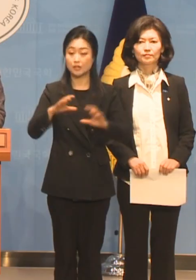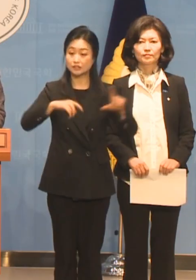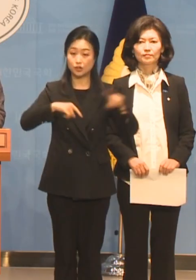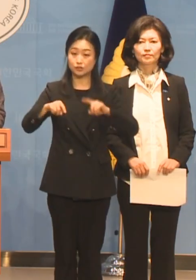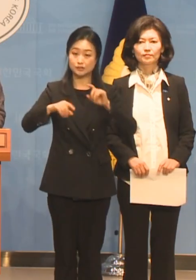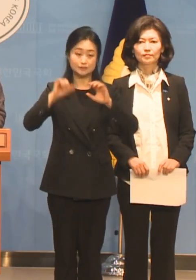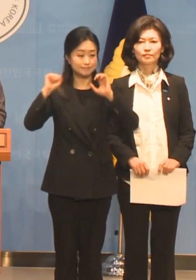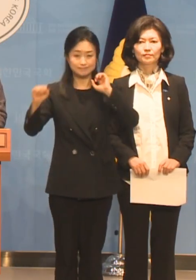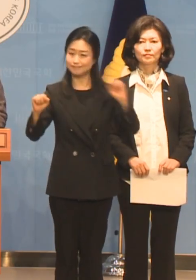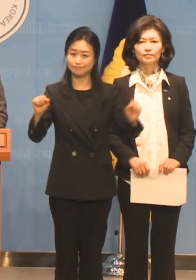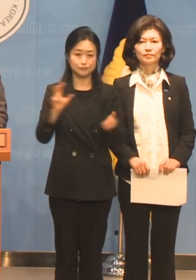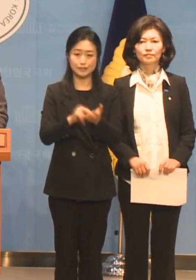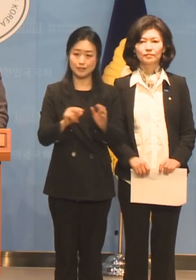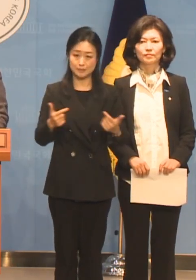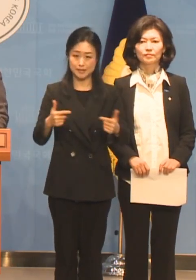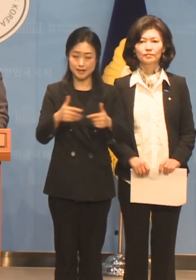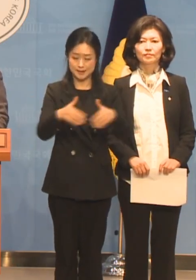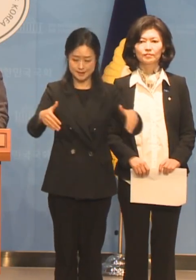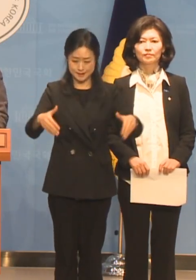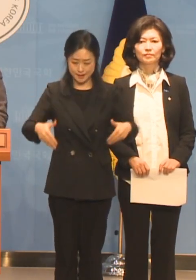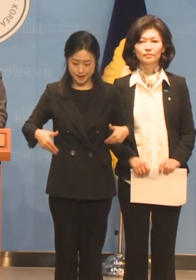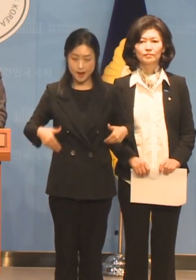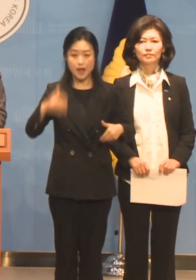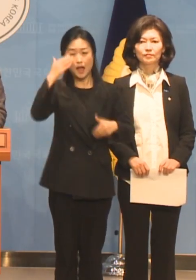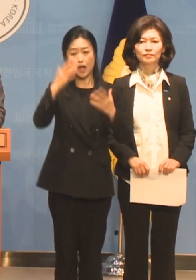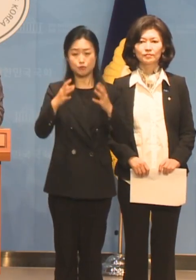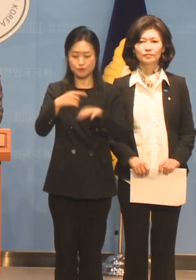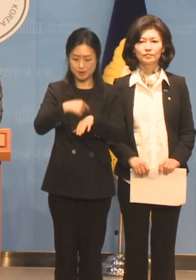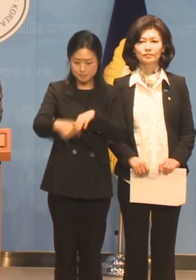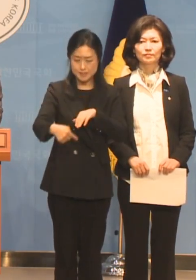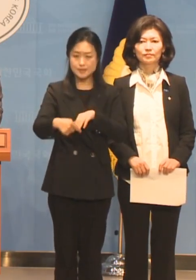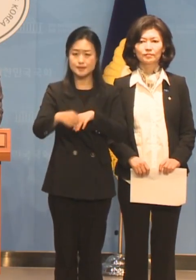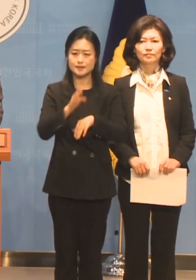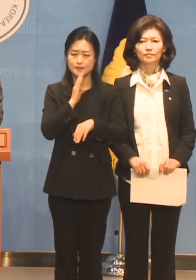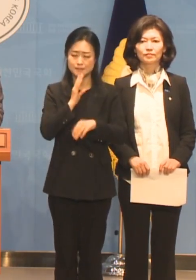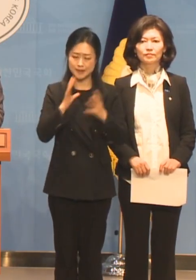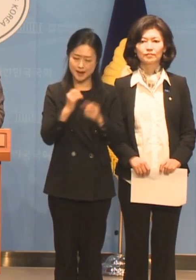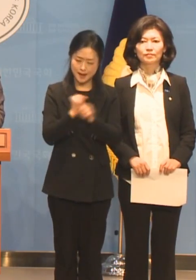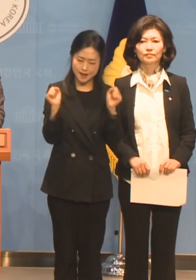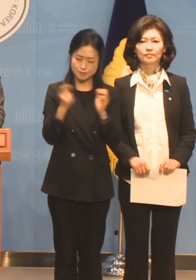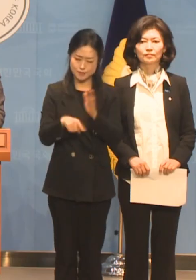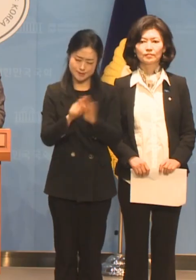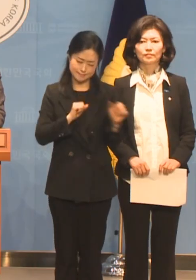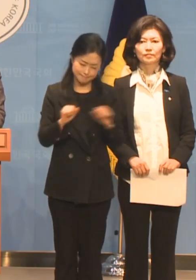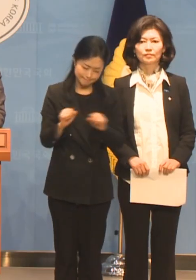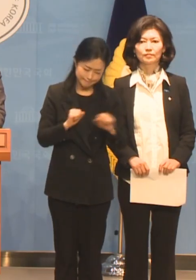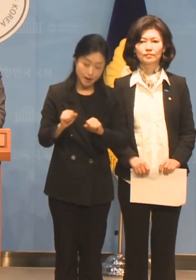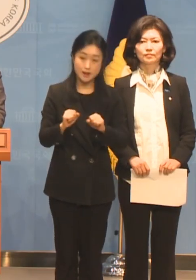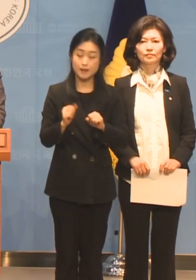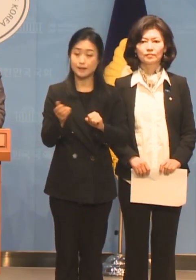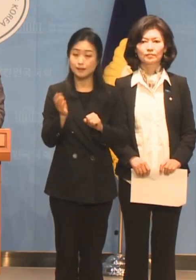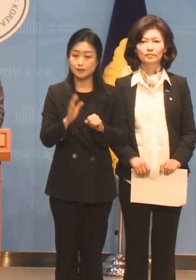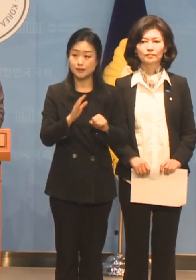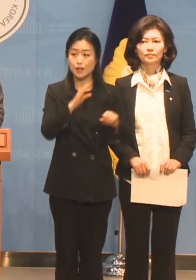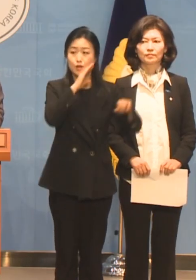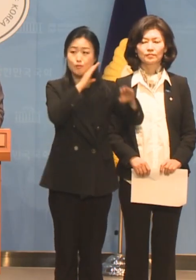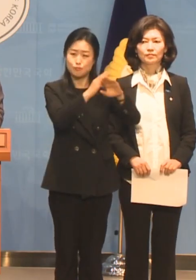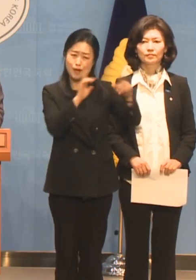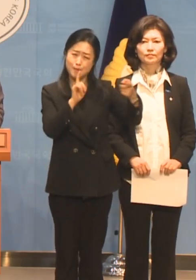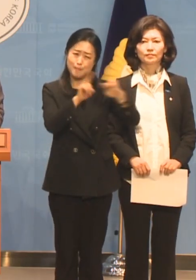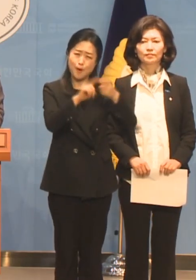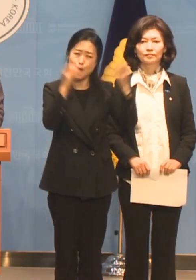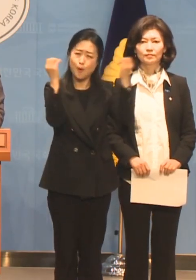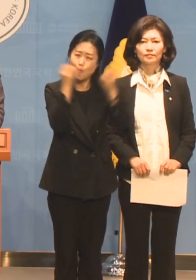초월한 민족적 노력의 대결과물로서 이를 편향되게 해석하는 것은 역사의 본질적